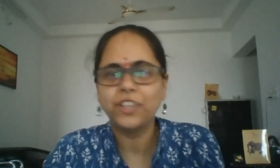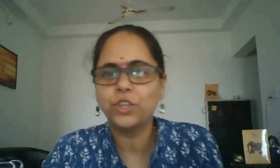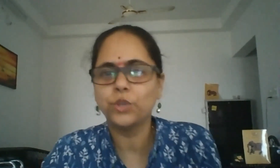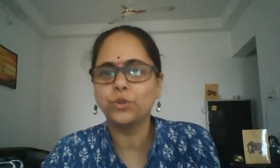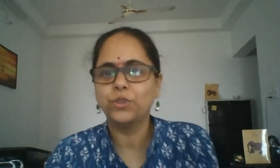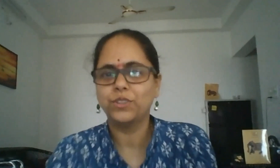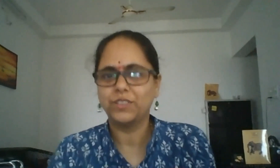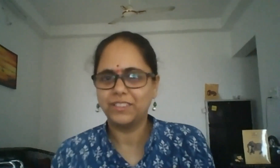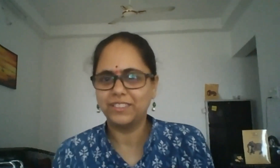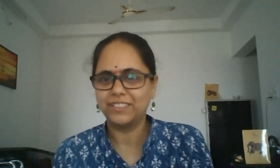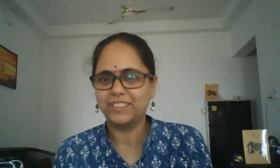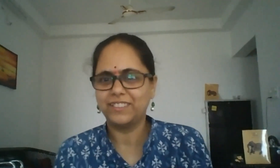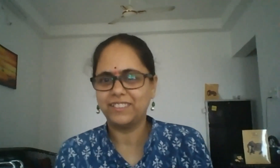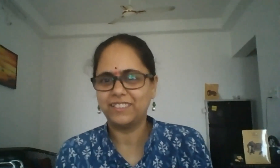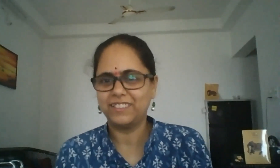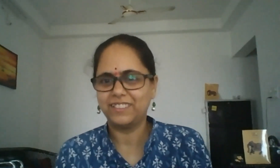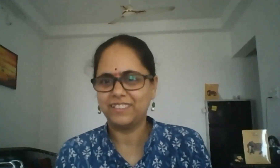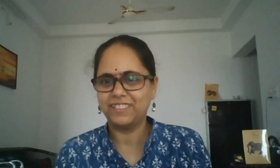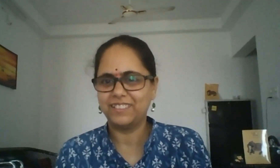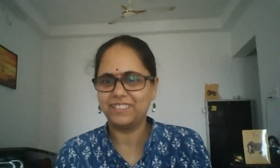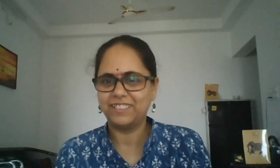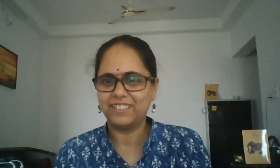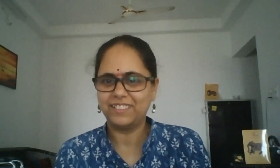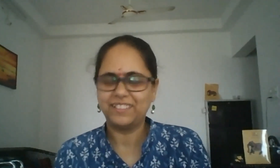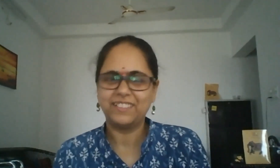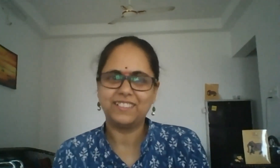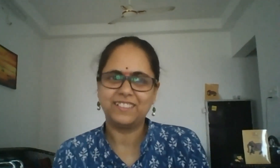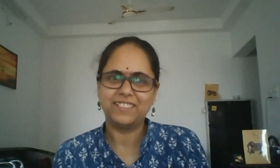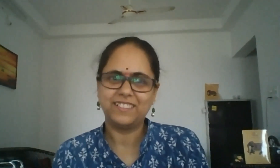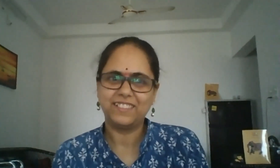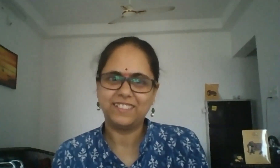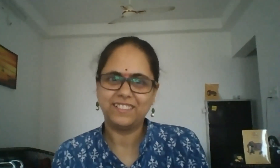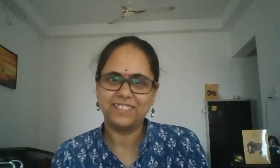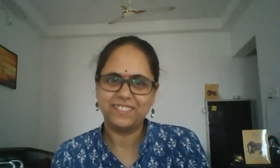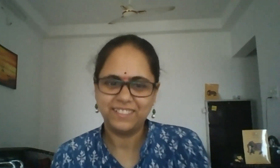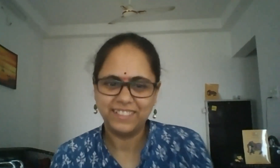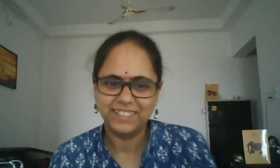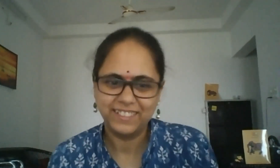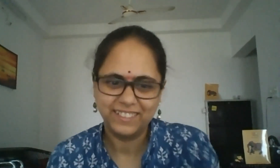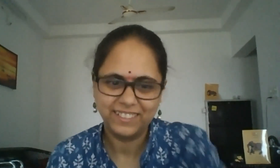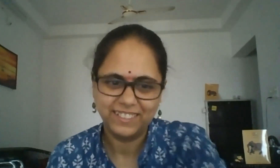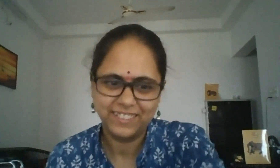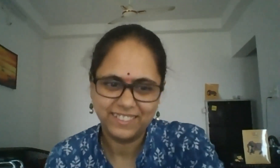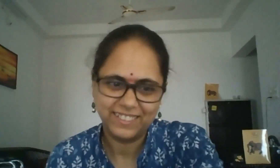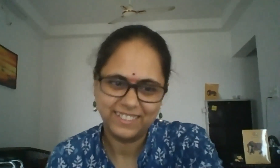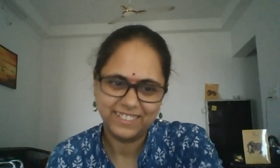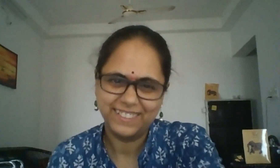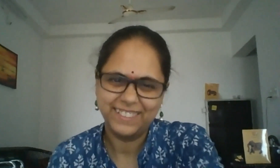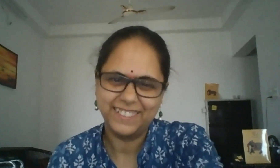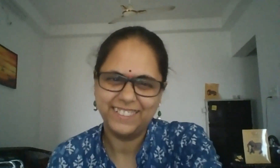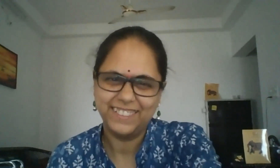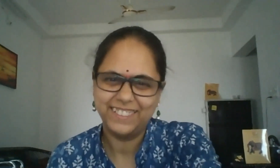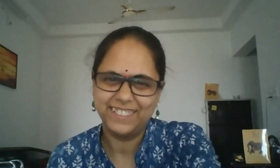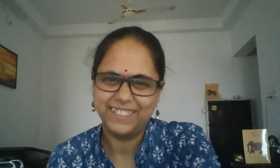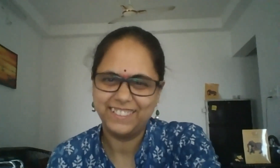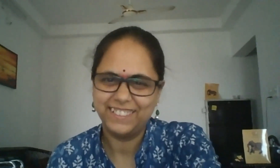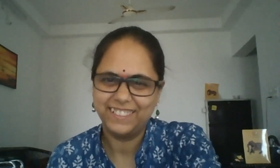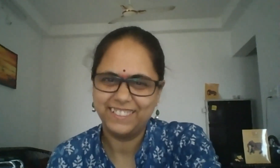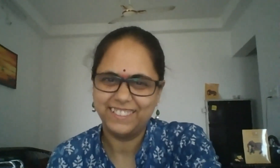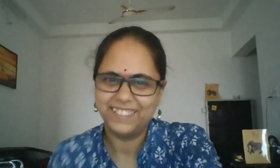much. I would request anybody who wants to come and tell your feedback. I would enable your